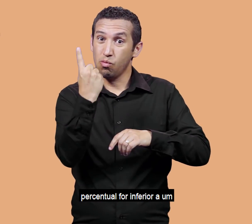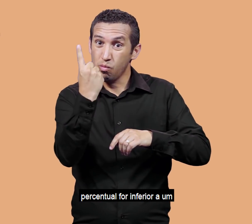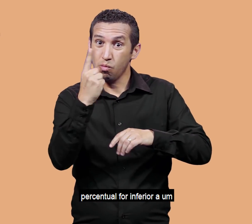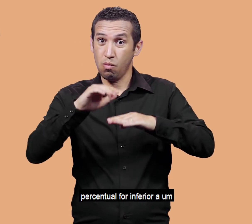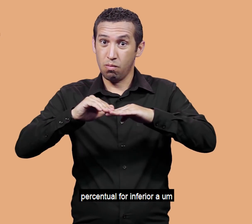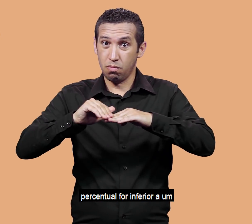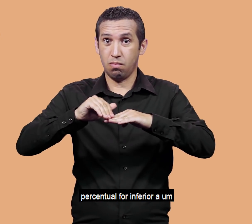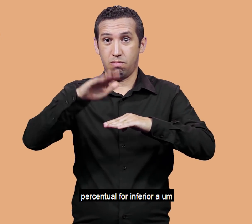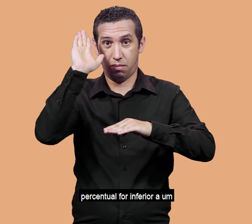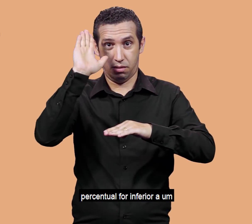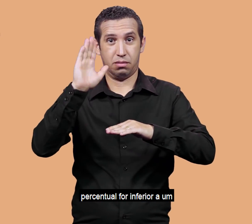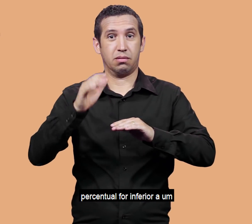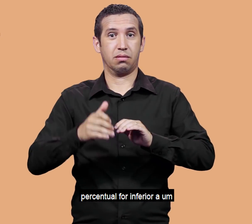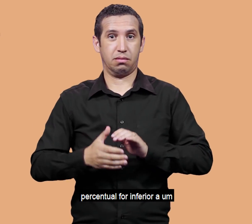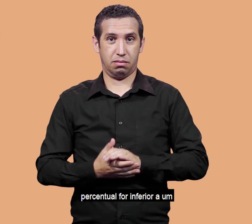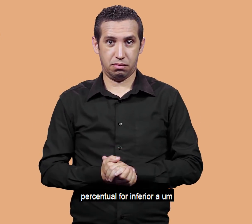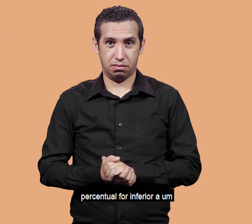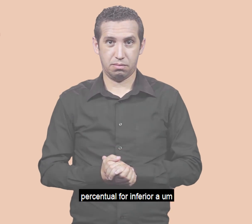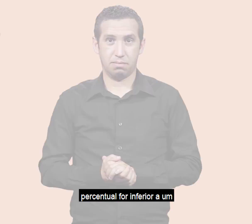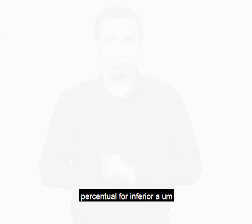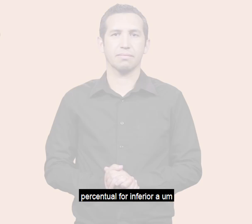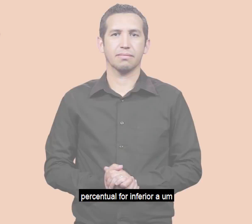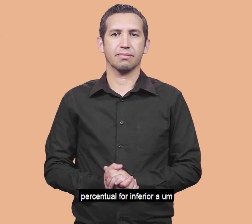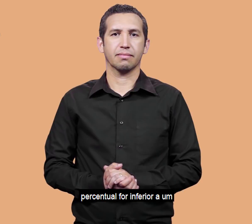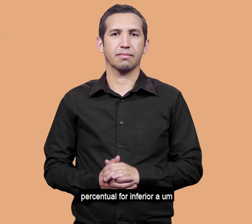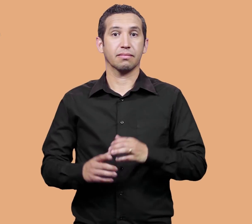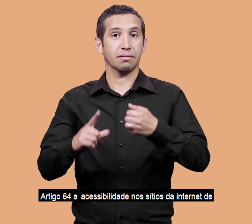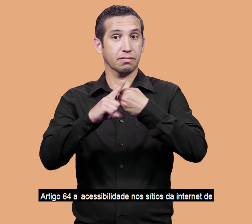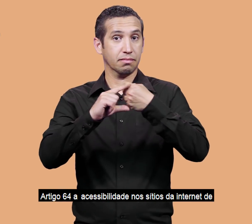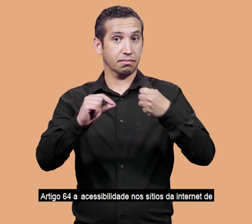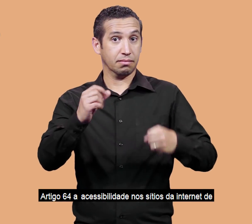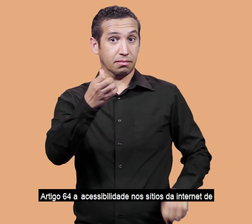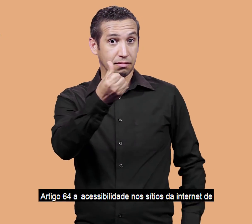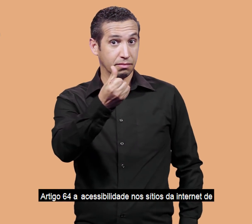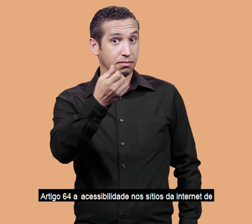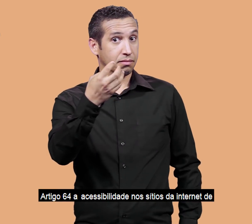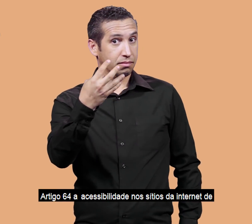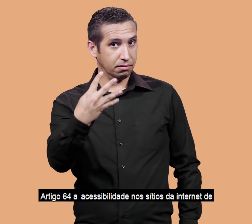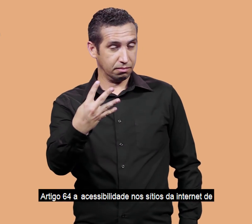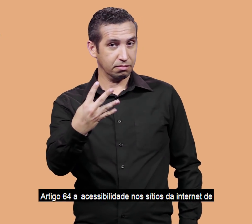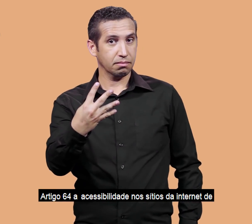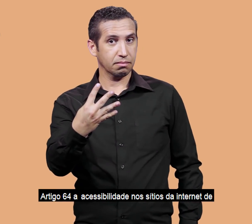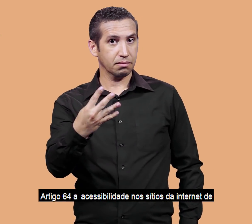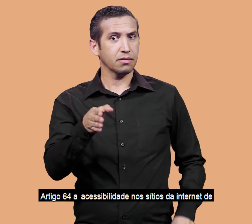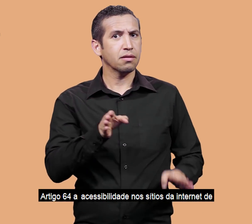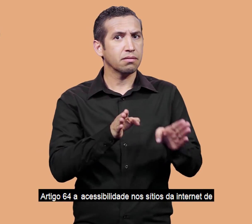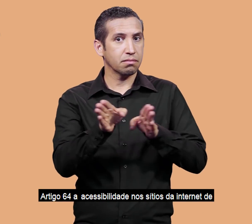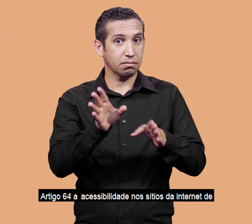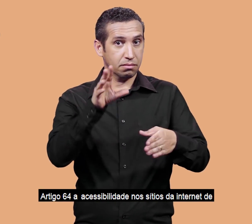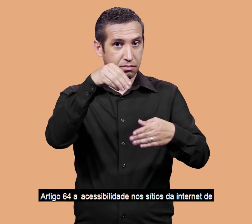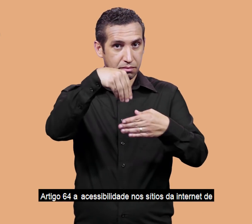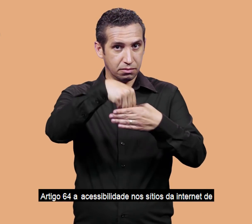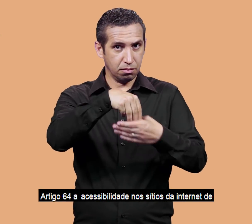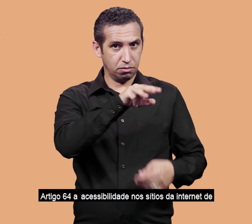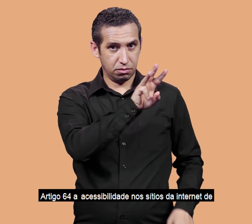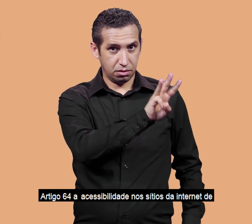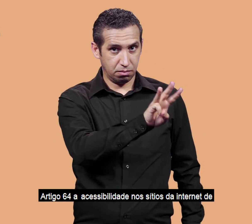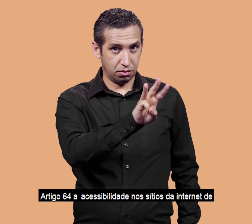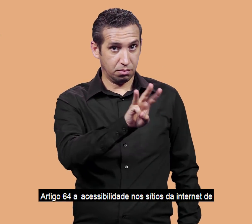1 o artigo 64 a acessibilidade nos sítios da internet de que trata o